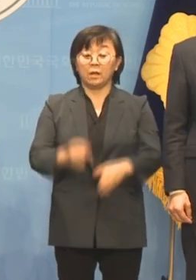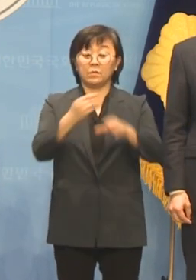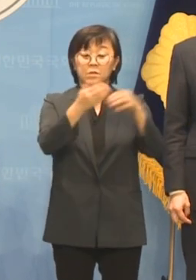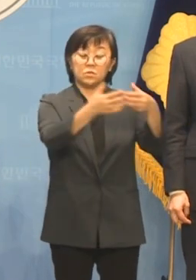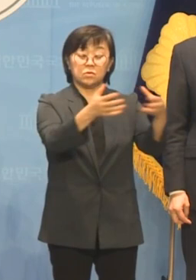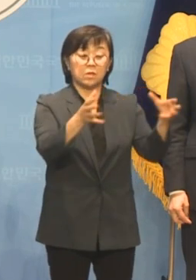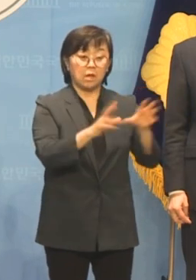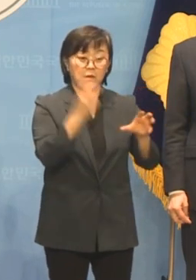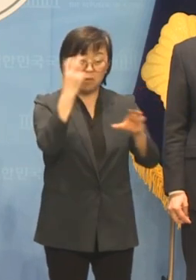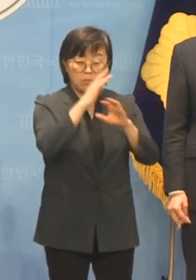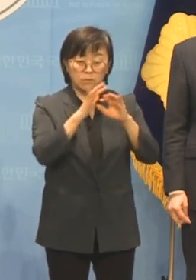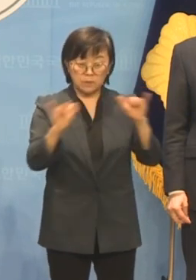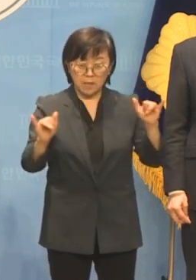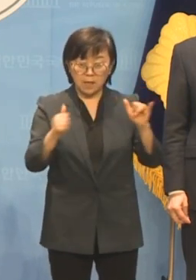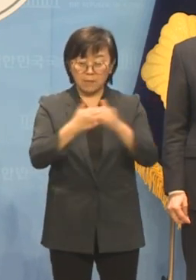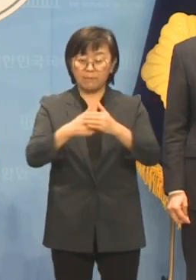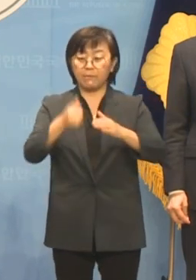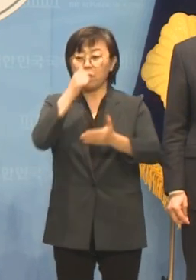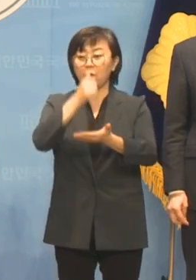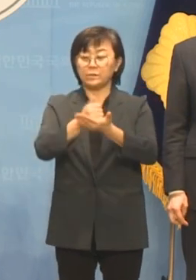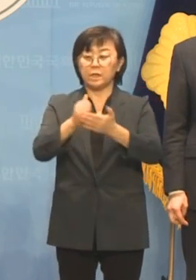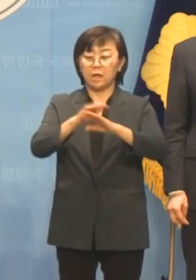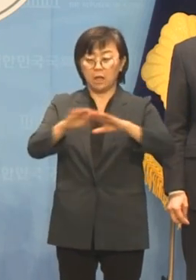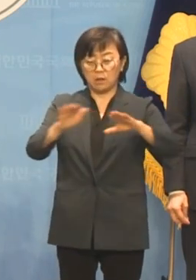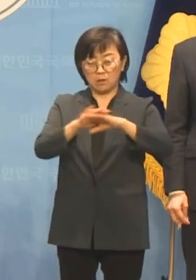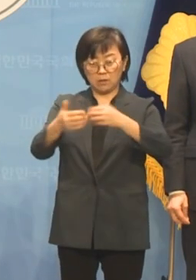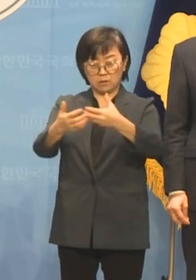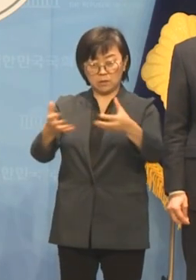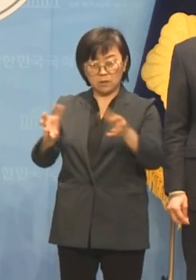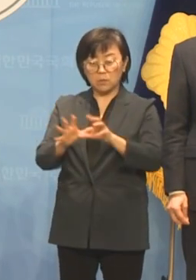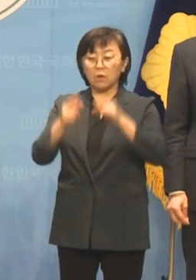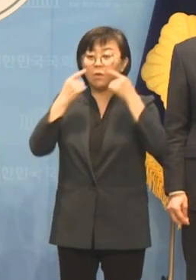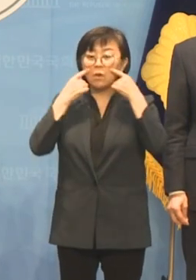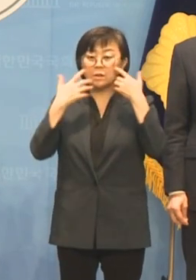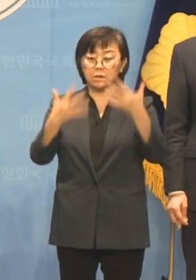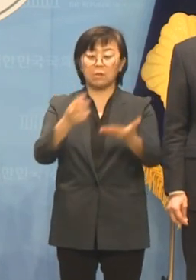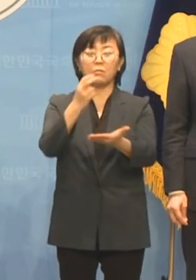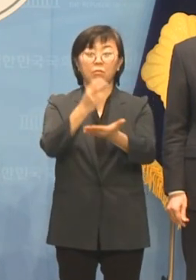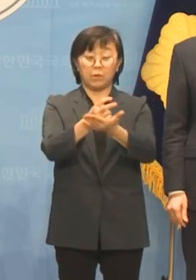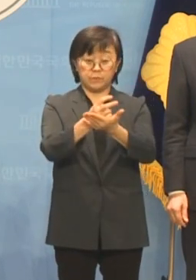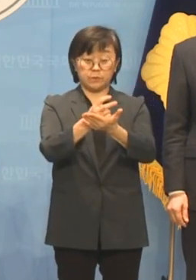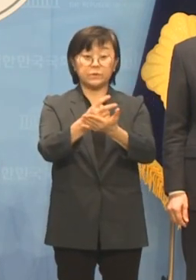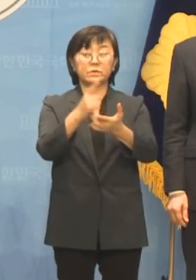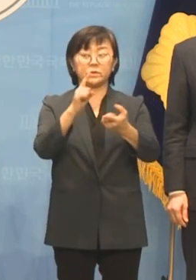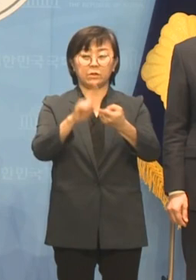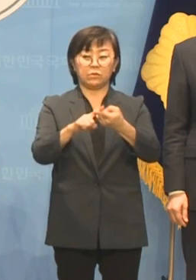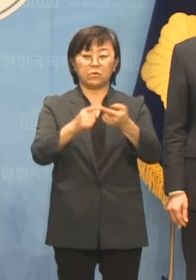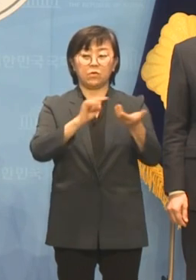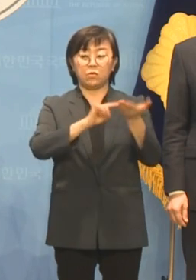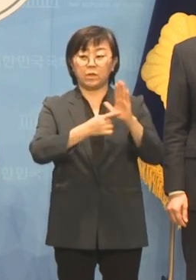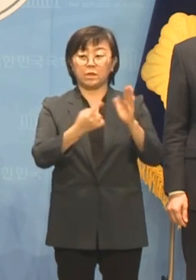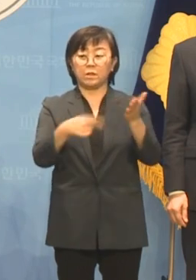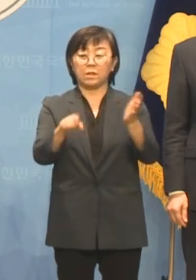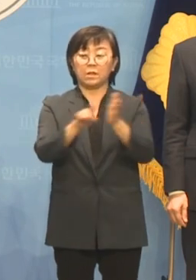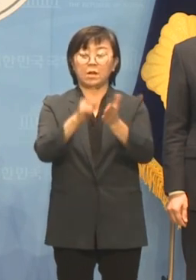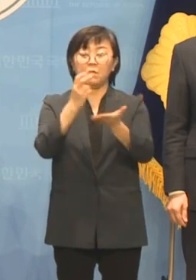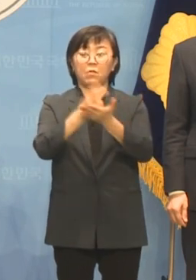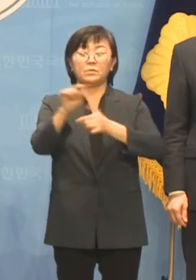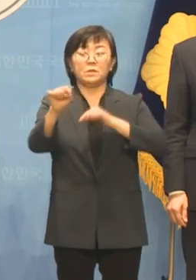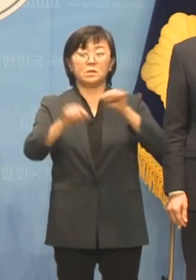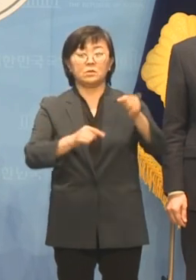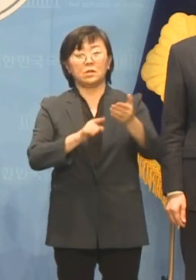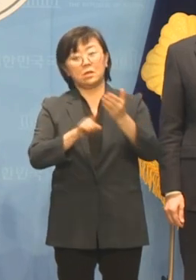민주당 검사범죄대응 TF는 이들의 명백한 법적 책임을 묻는 것이 법치주의의